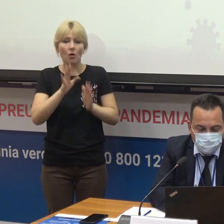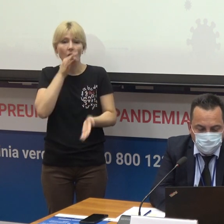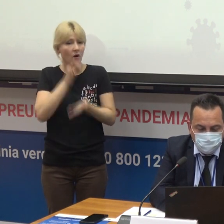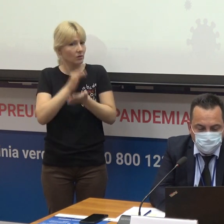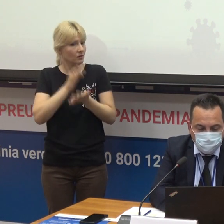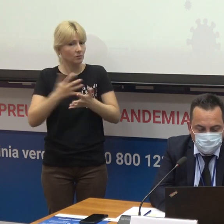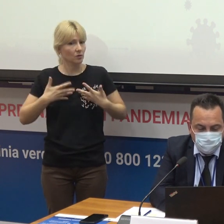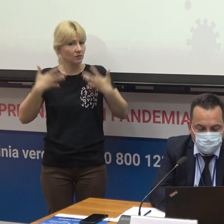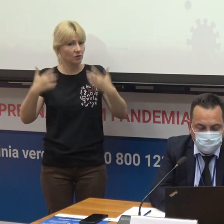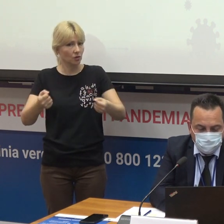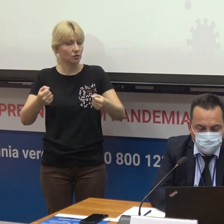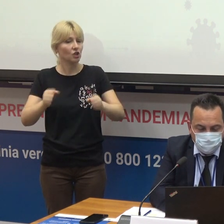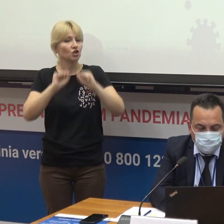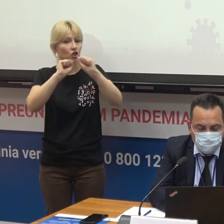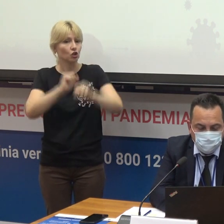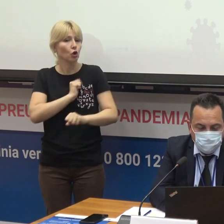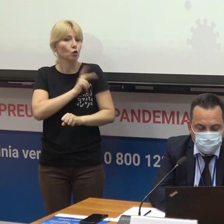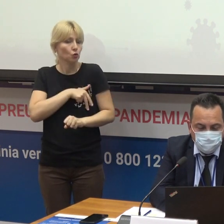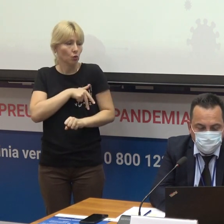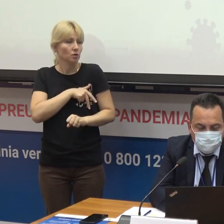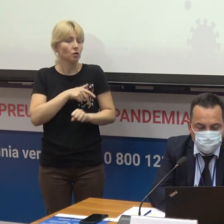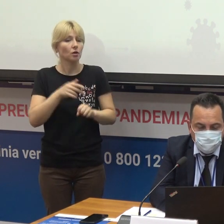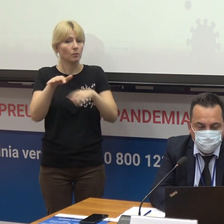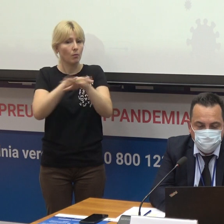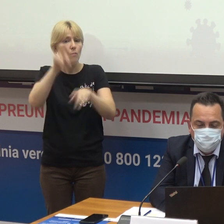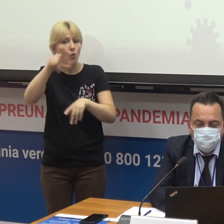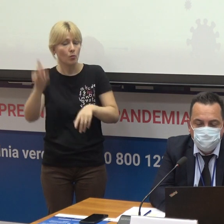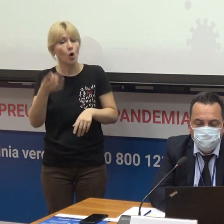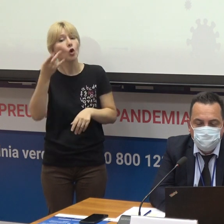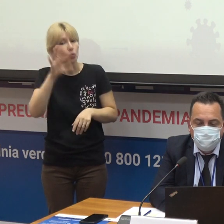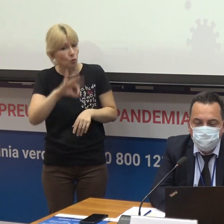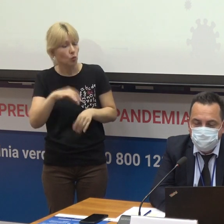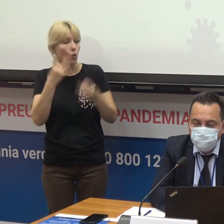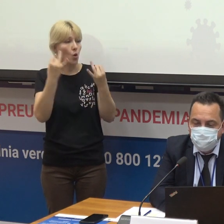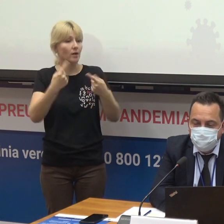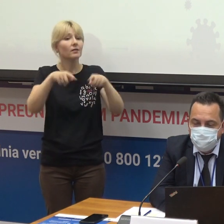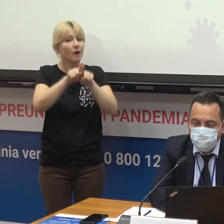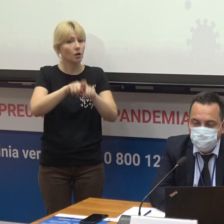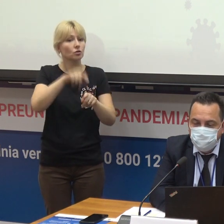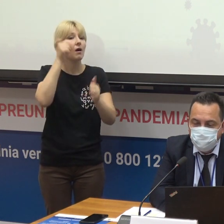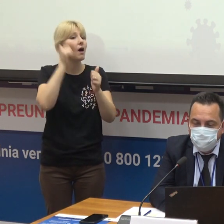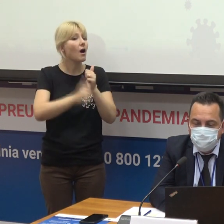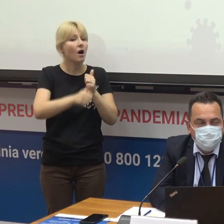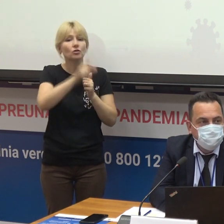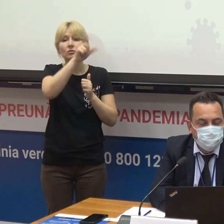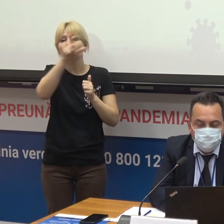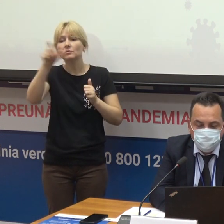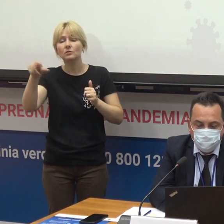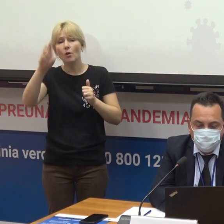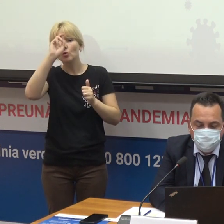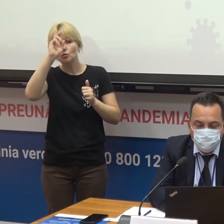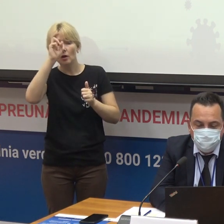Ministerului Sănătății, Muncii și Protecției Sociale și Agenției Naționale de Sănătate Publică, este responsabilitatea tuturor autorităților